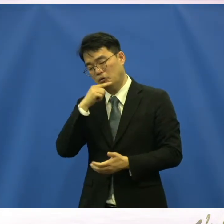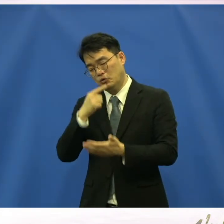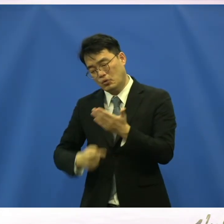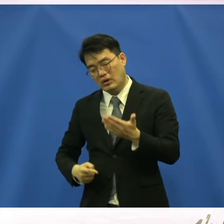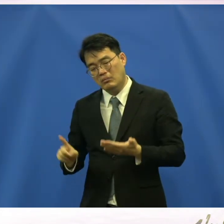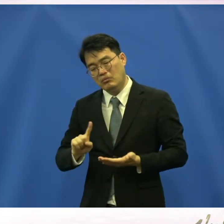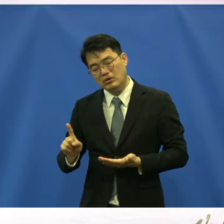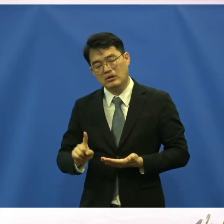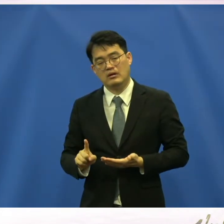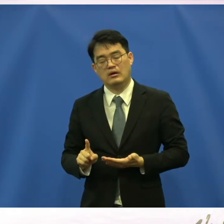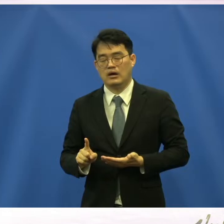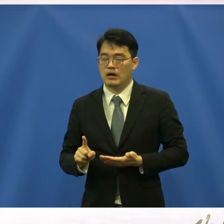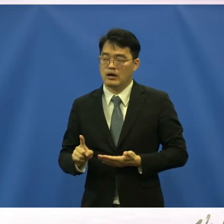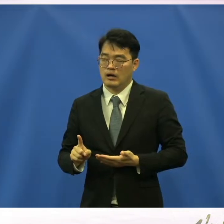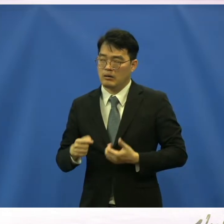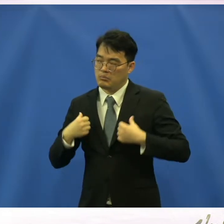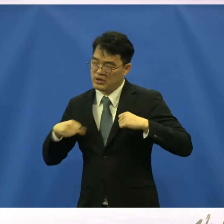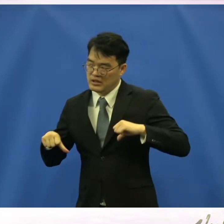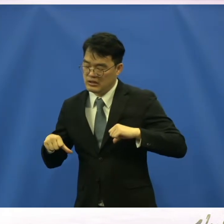아니야?